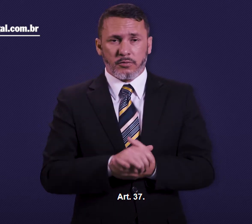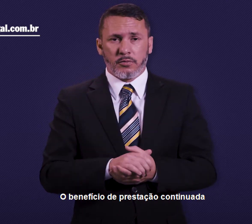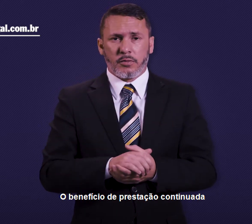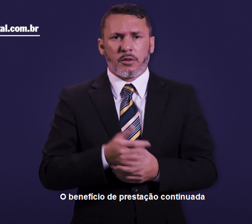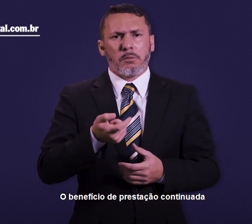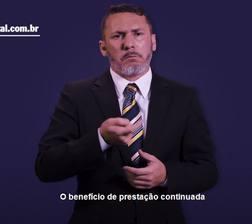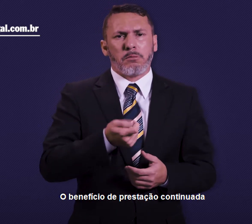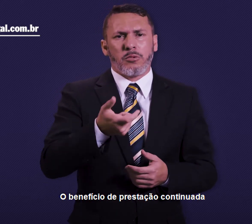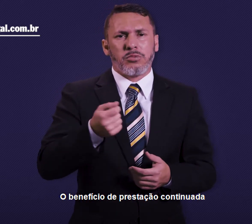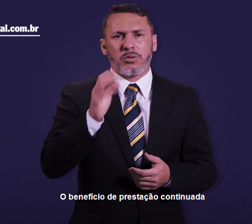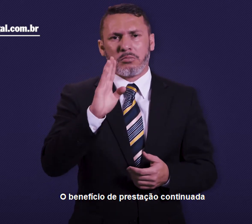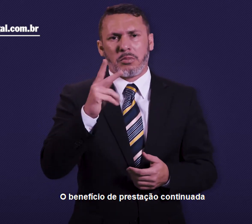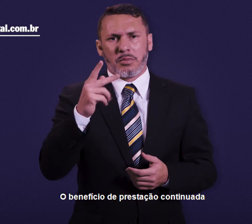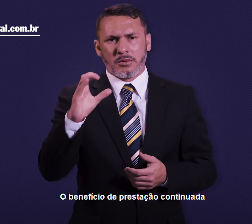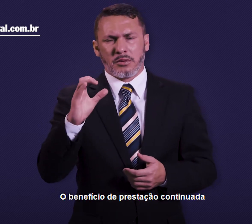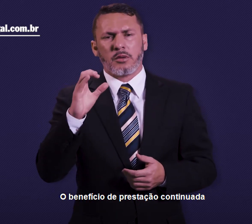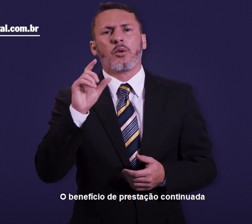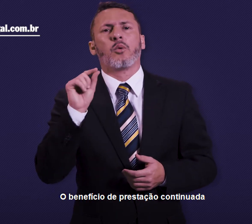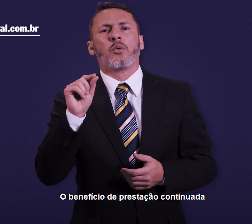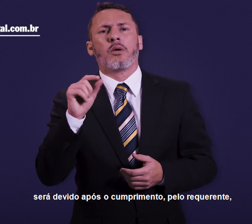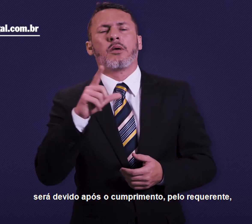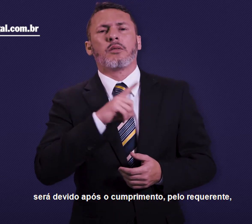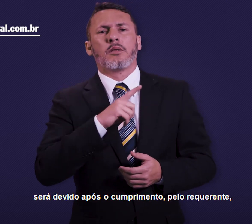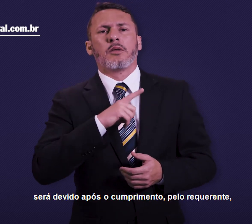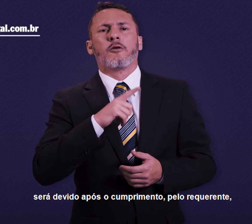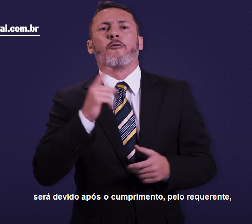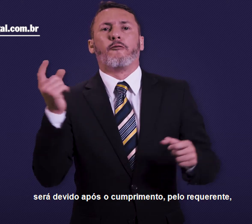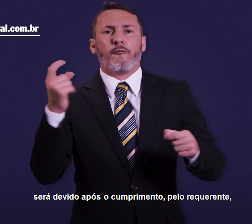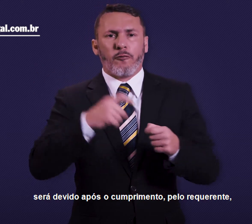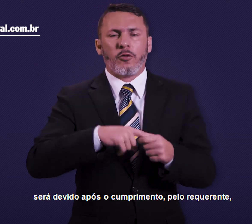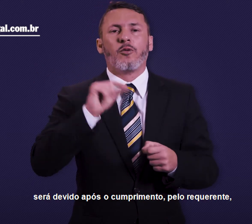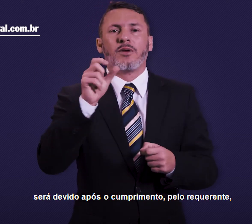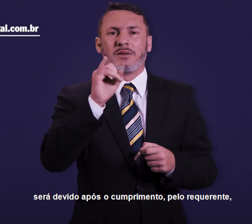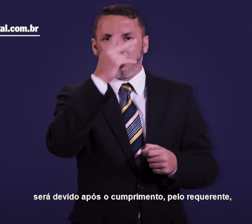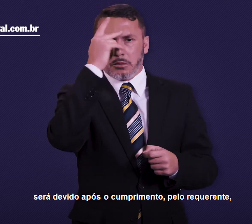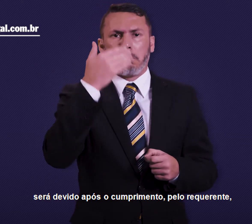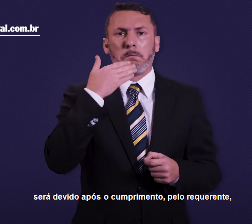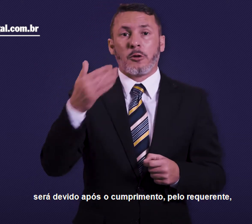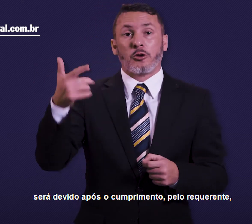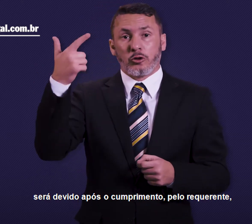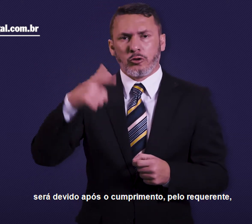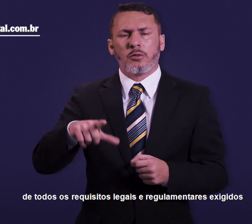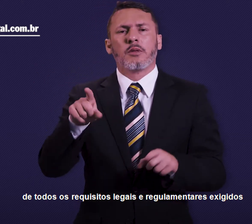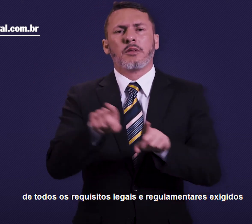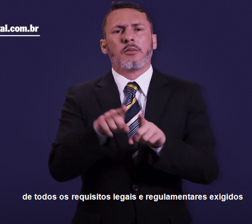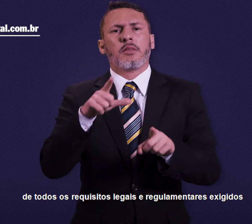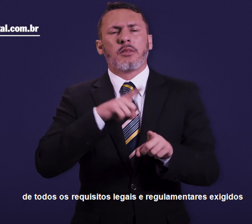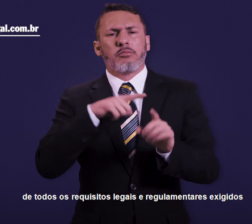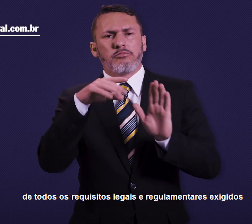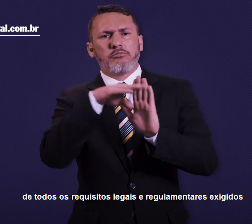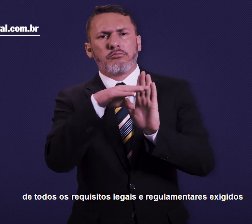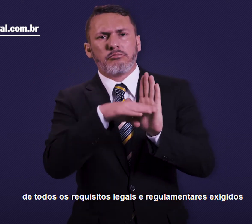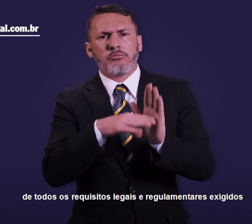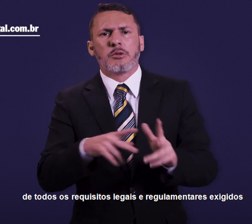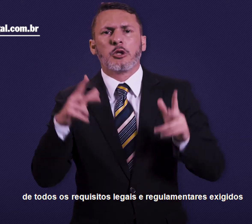O benefício de prestação continuada será devido após o cumprimento pelo requerente de todos os requisitos